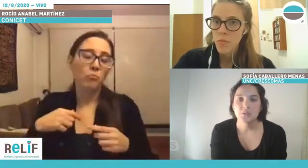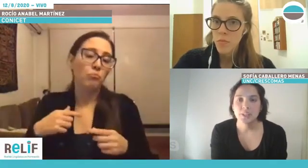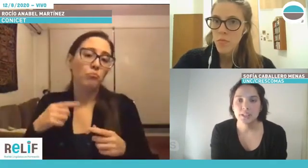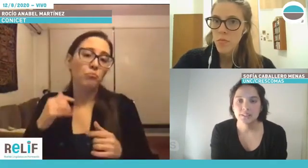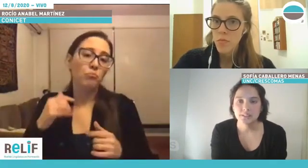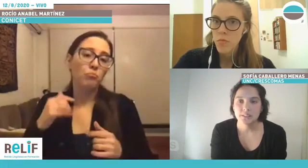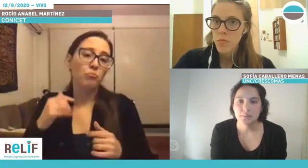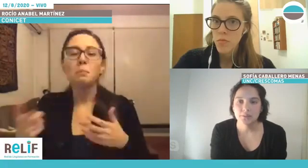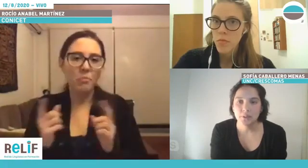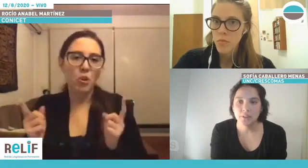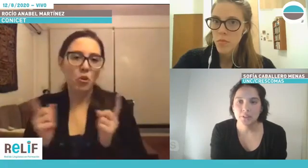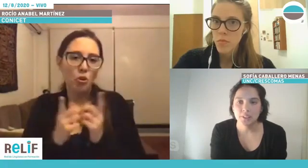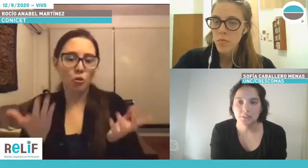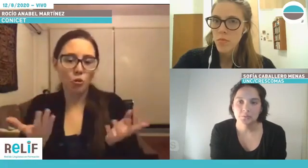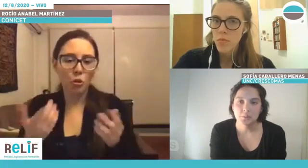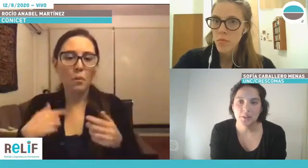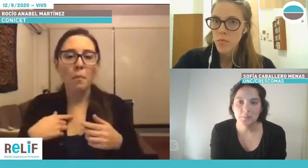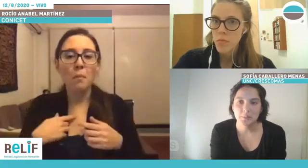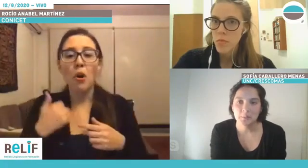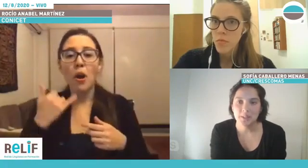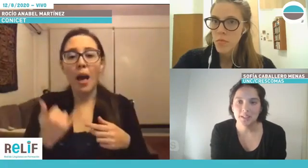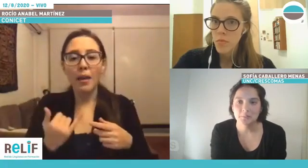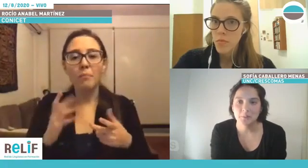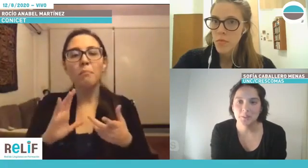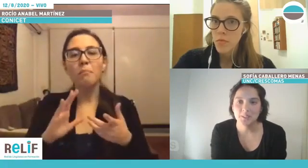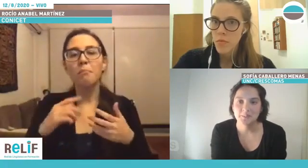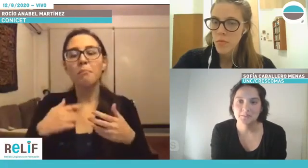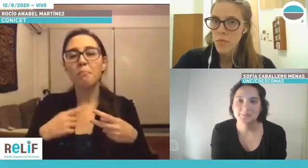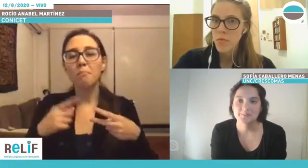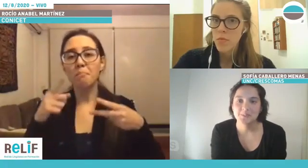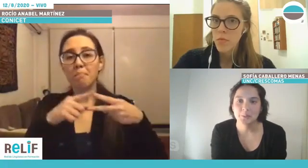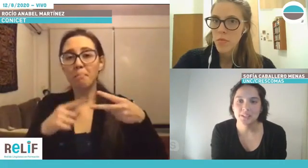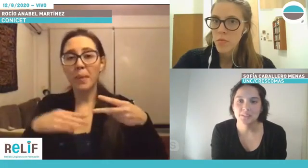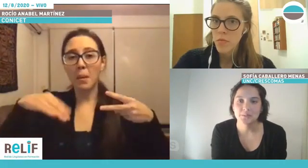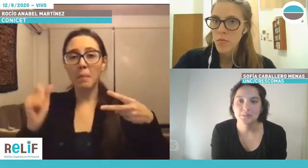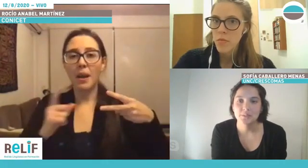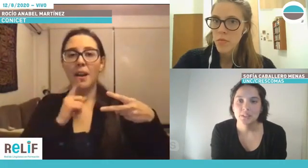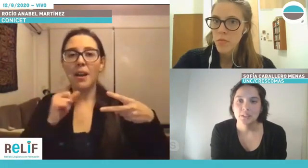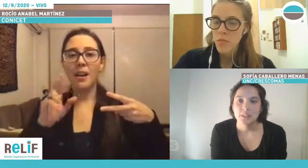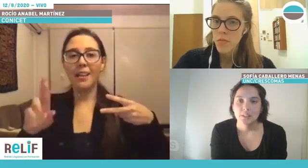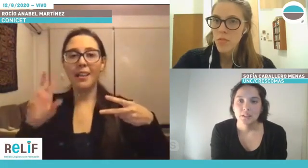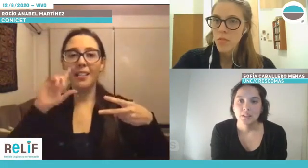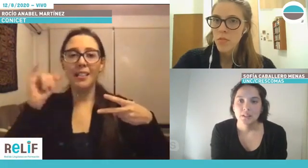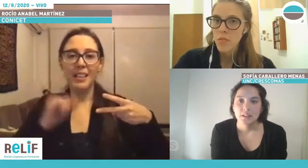Entonces, ¿cómo sería este sistema fonológico? Voy a explicar un poquito sobre esto.